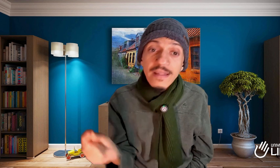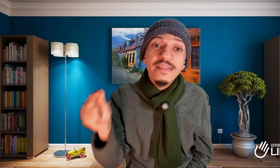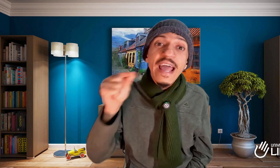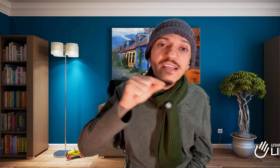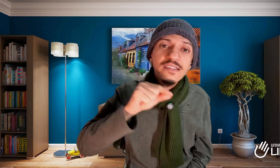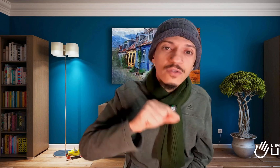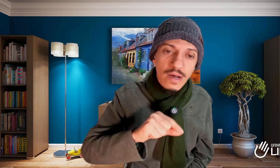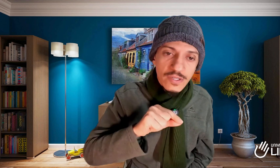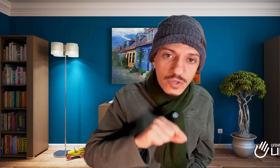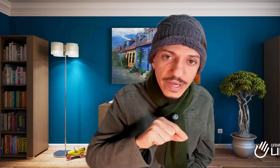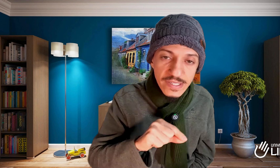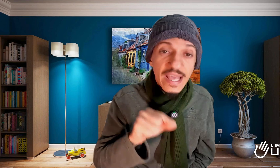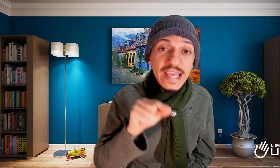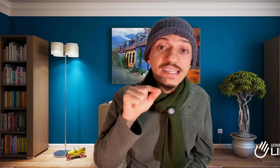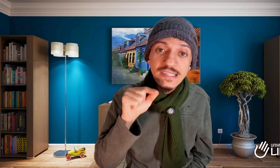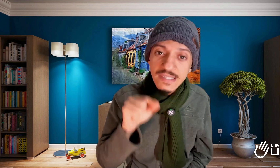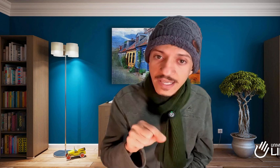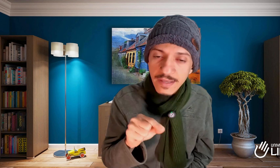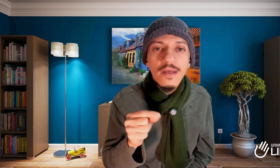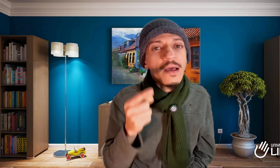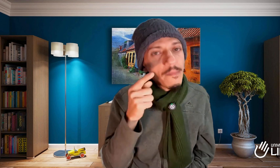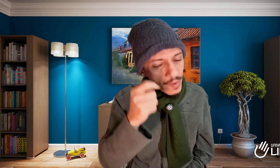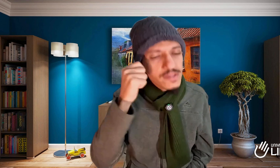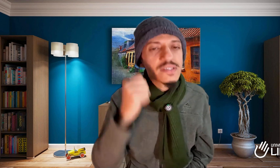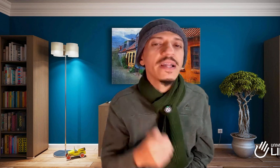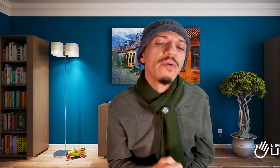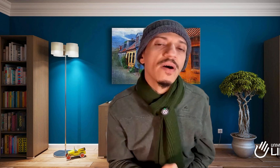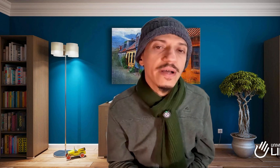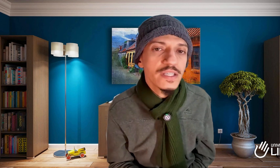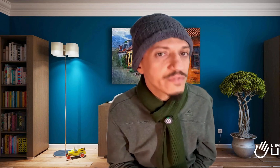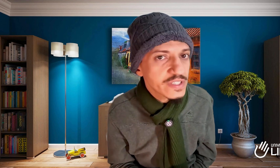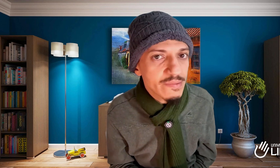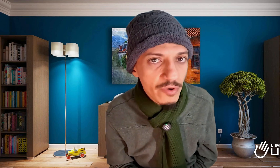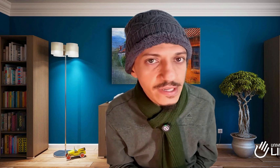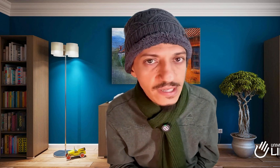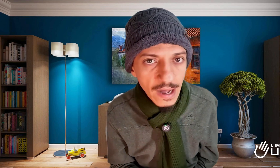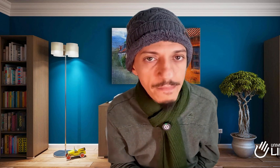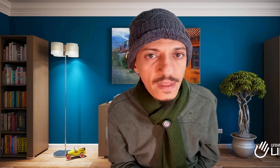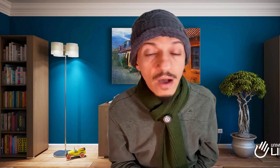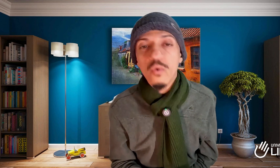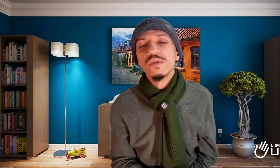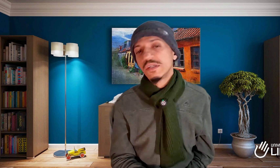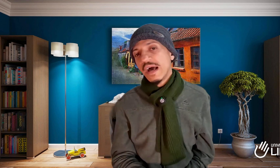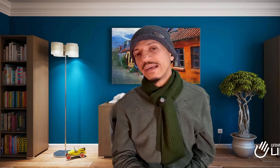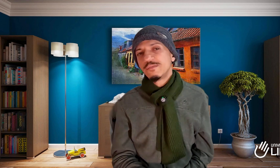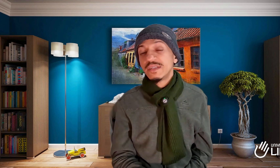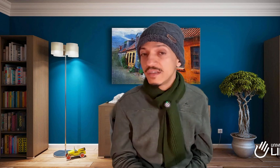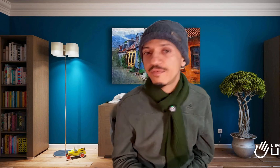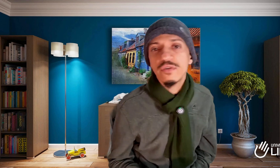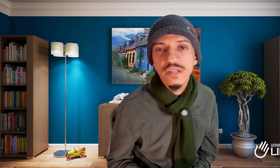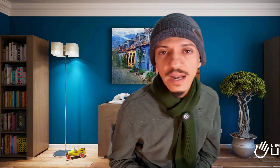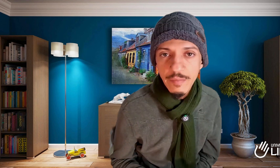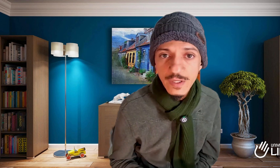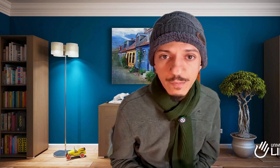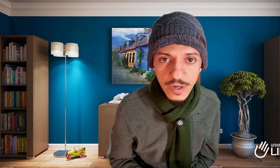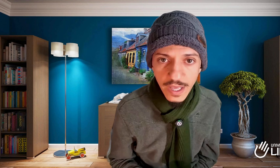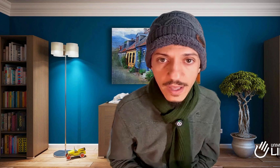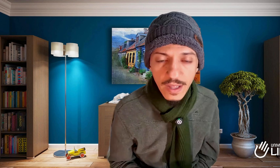tem situações em que sim, pode ser importante você memorizar alguns sinais específicos da Libras. Por quê? Porque